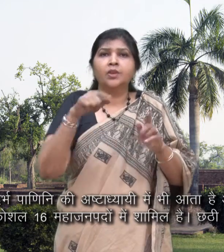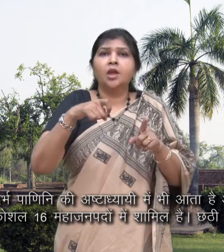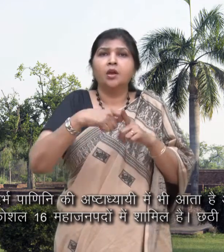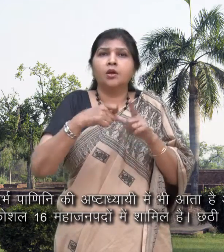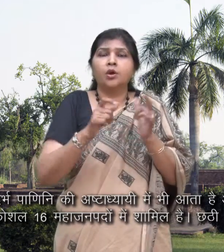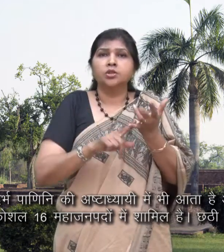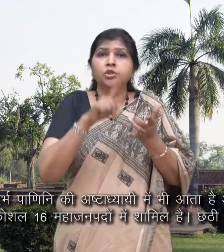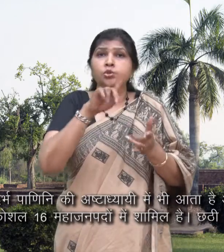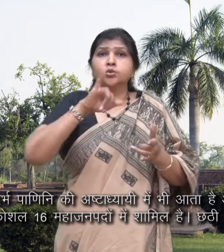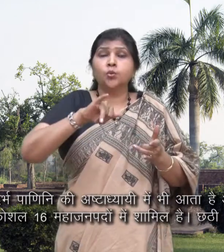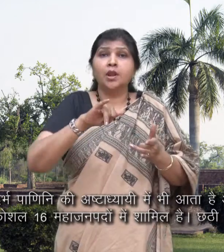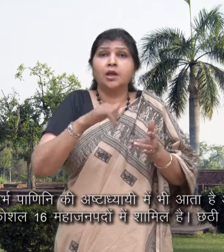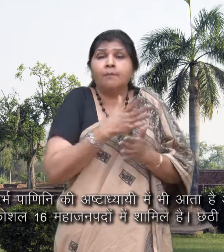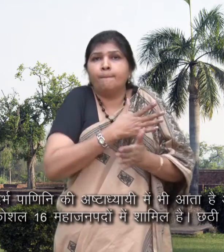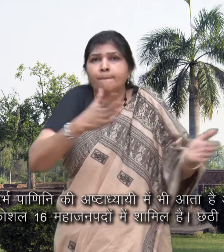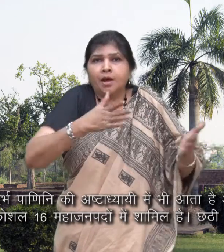16 महाजनपदों में शामिल है।